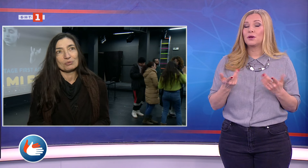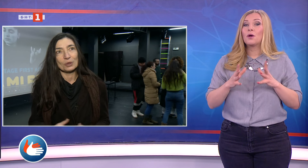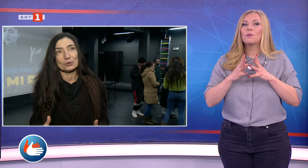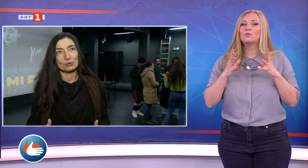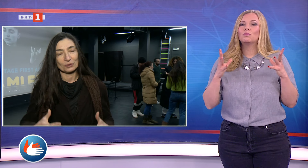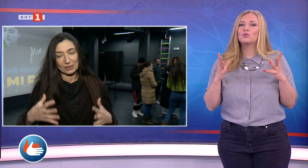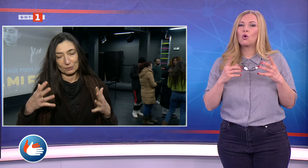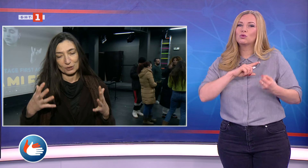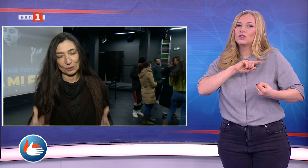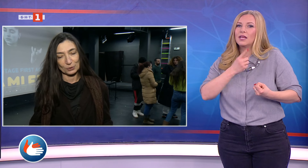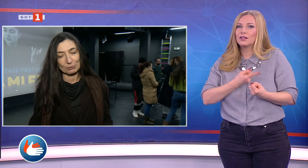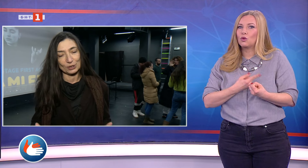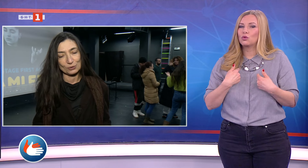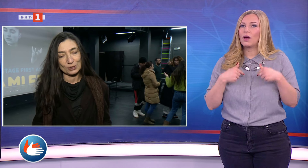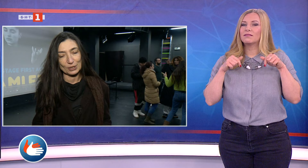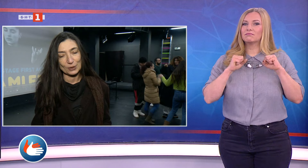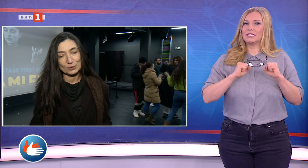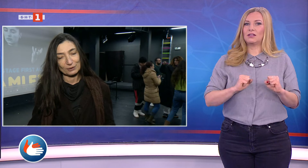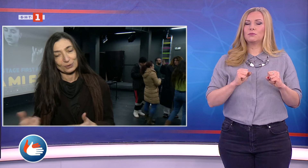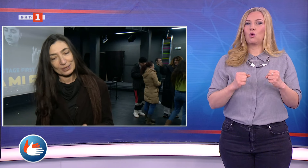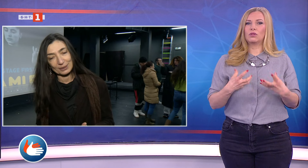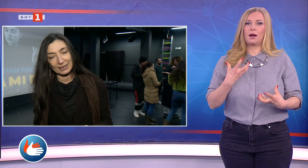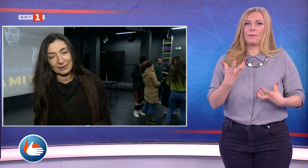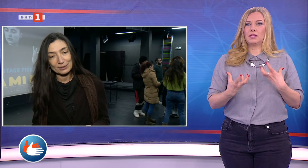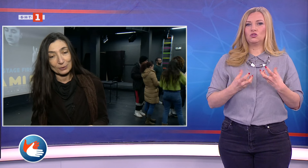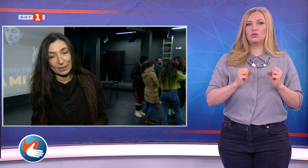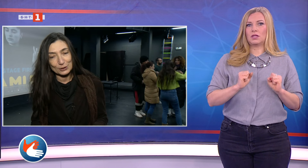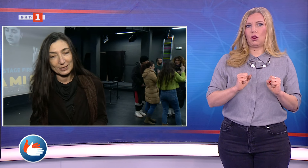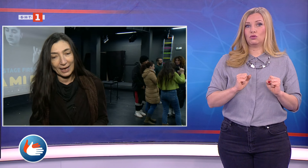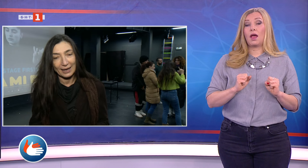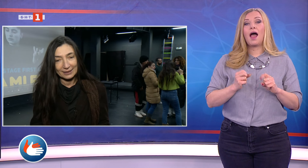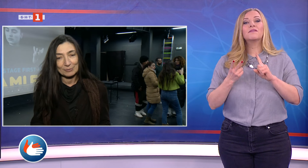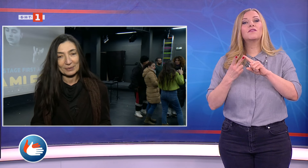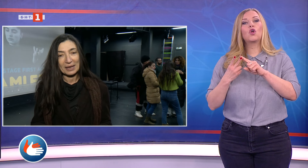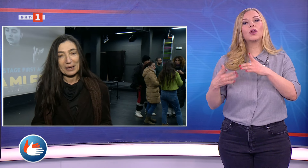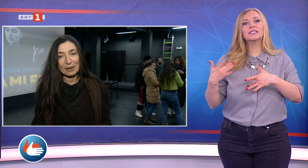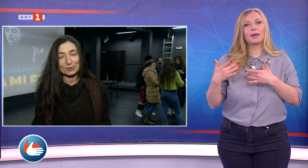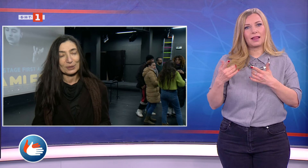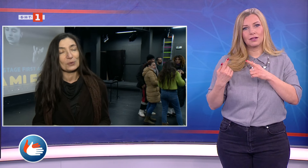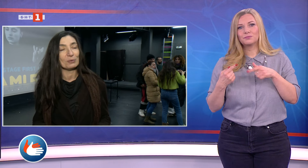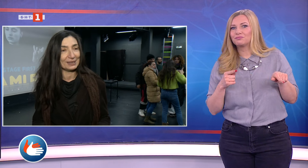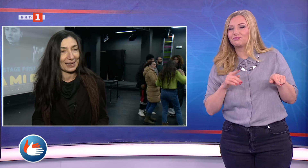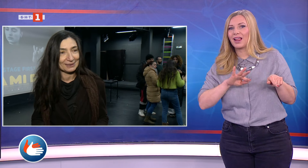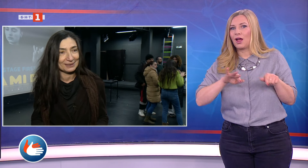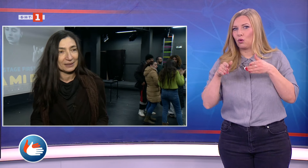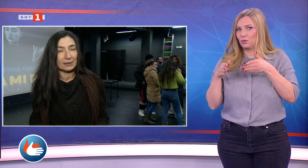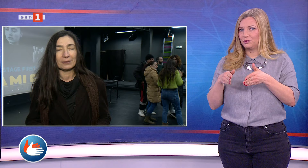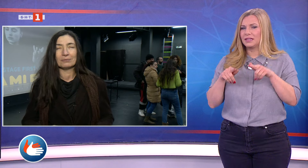Много силно, тогава стоеше много драматично и сериозно, а в другия спектакъл се оказа, че тя е един абсолютен комедиант,